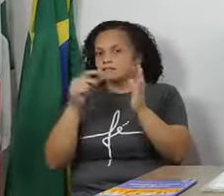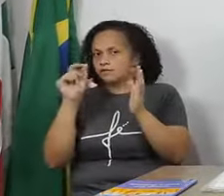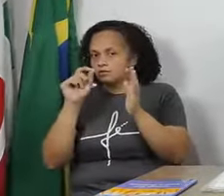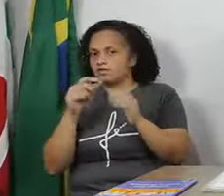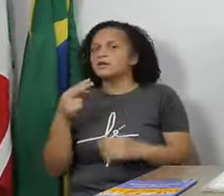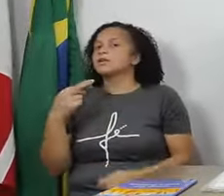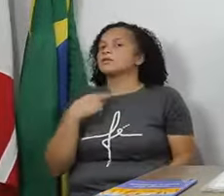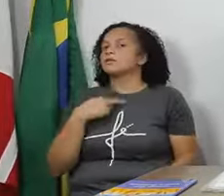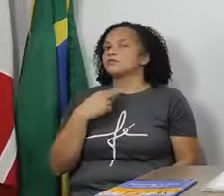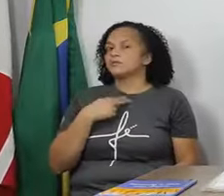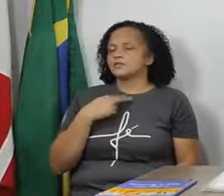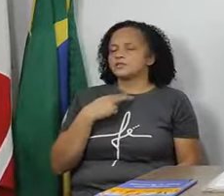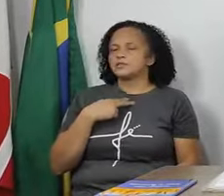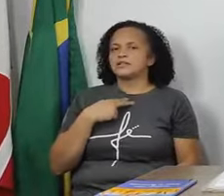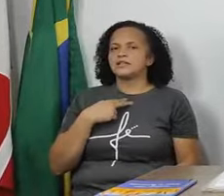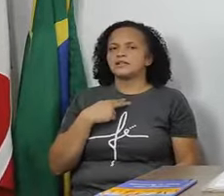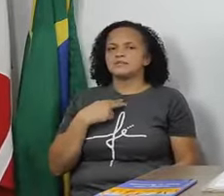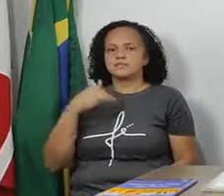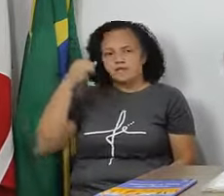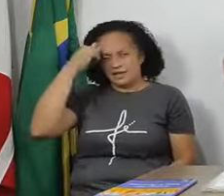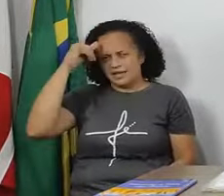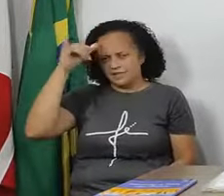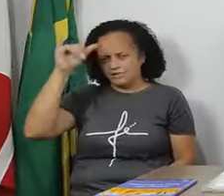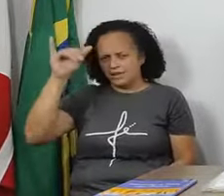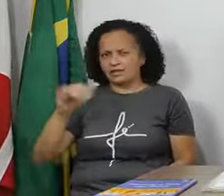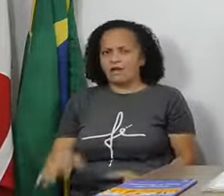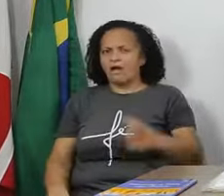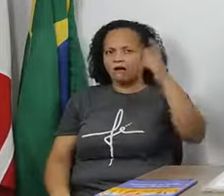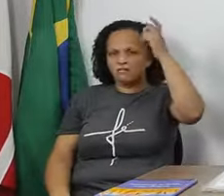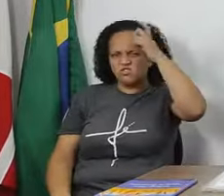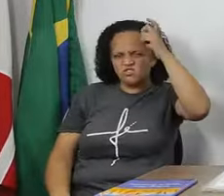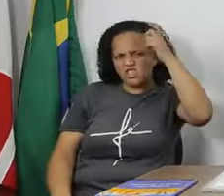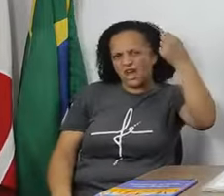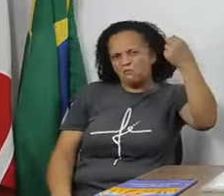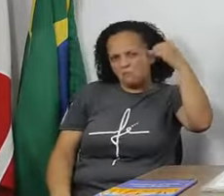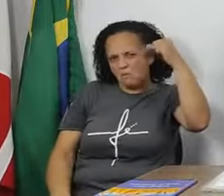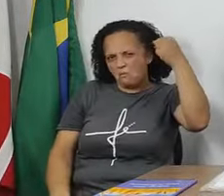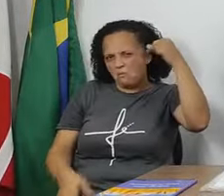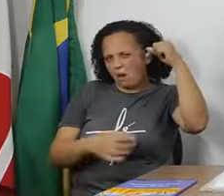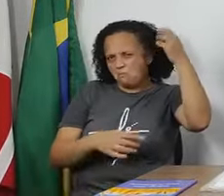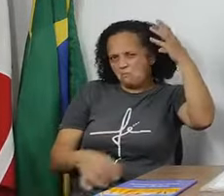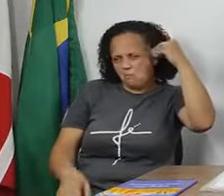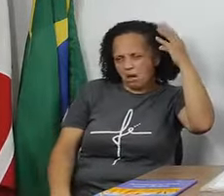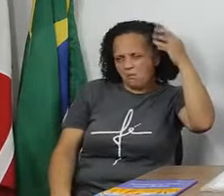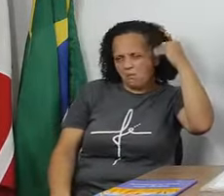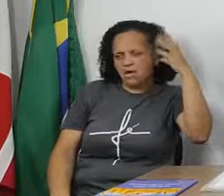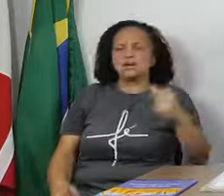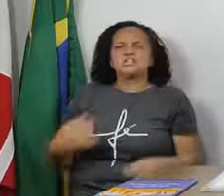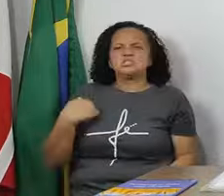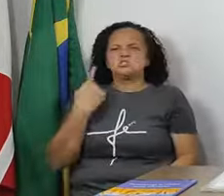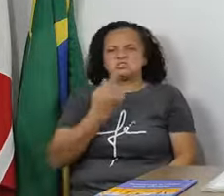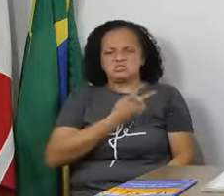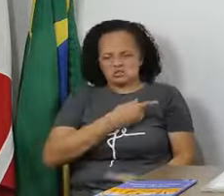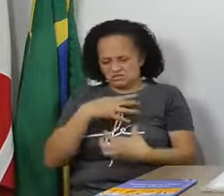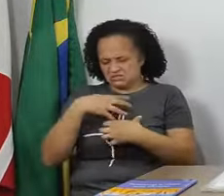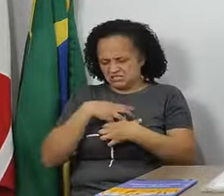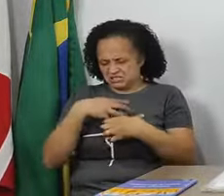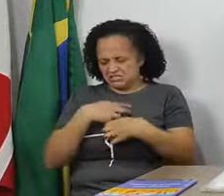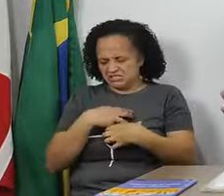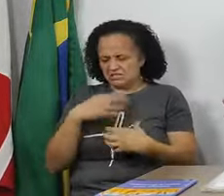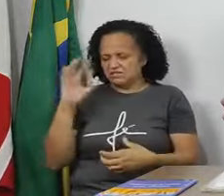nossa mente seja atacada por algum pensamento ruim e os nossos sentimentos com algum sentimento